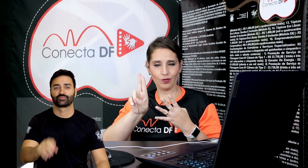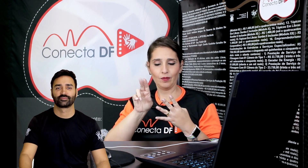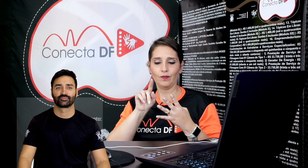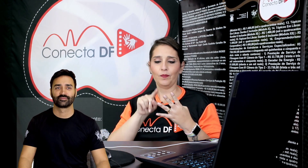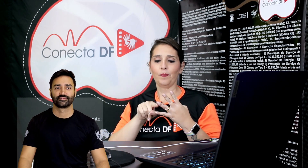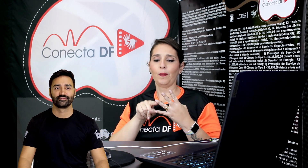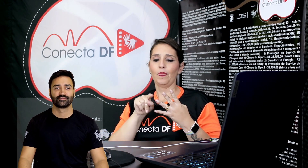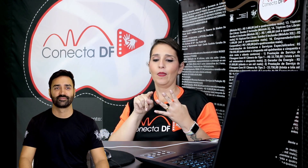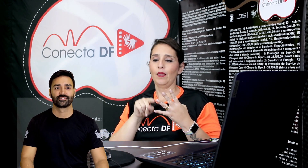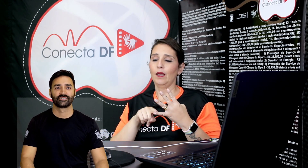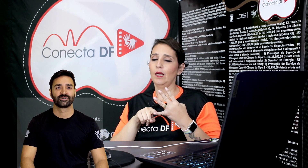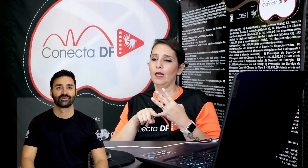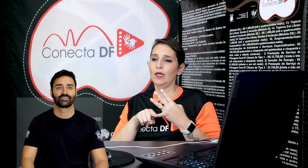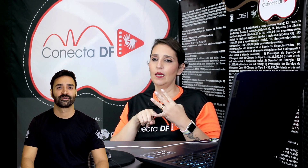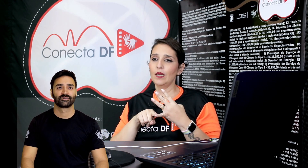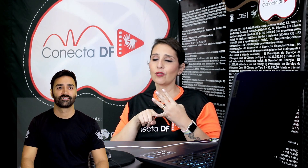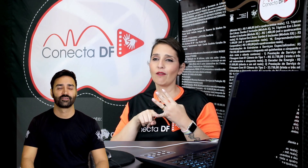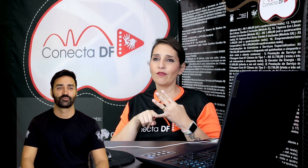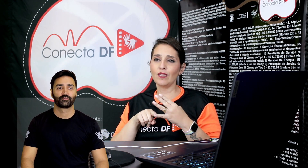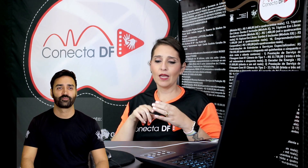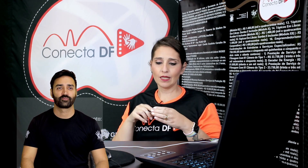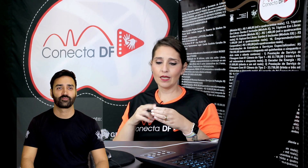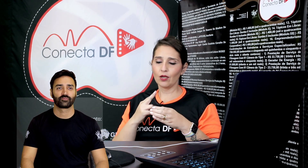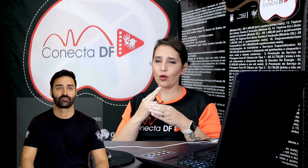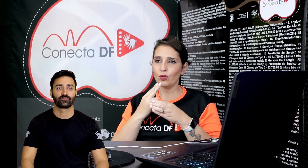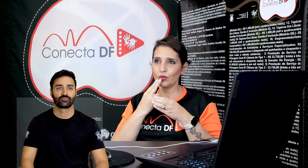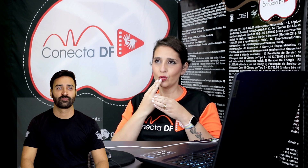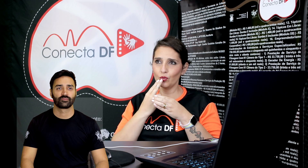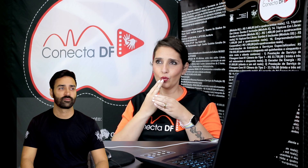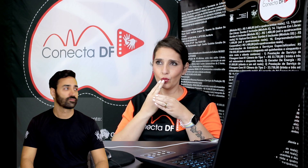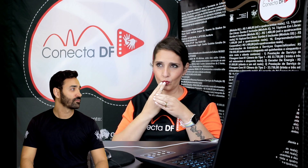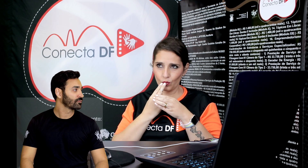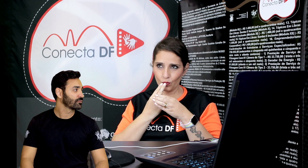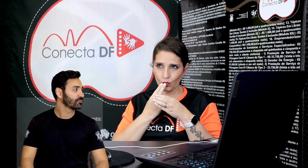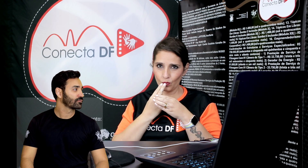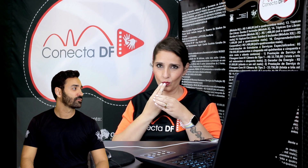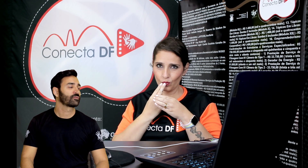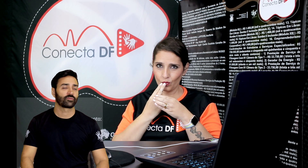Suco. E eu já vi esse aqui, ó, suco.